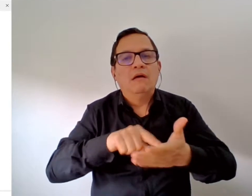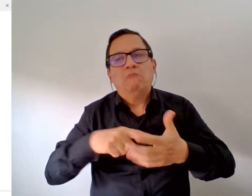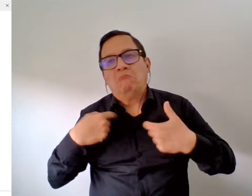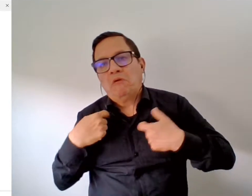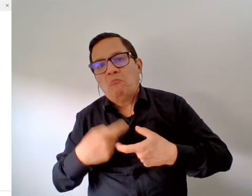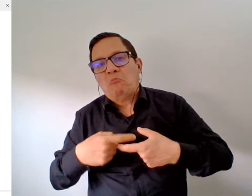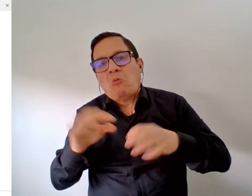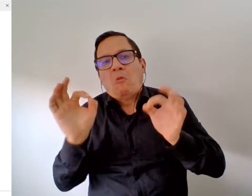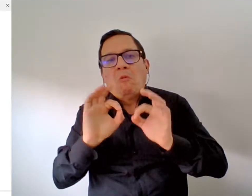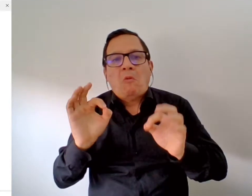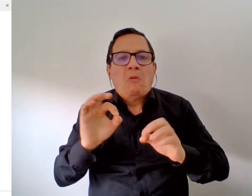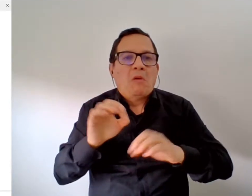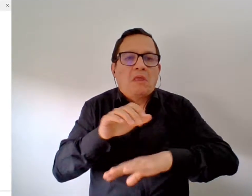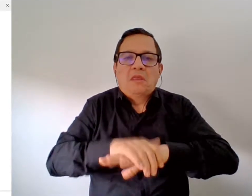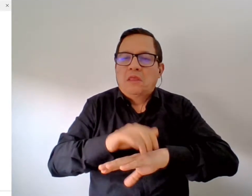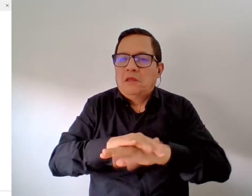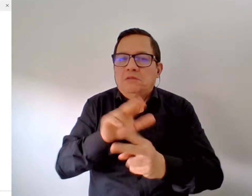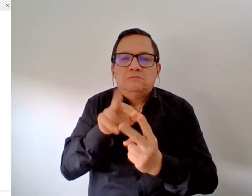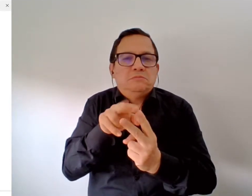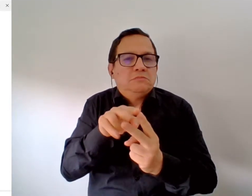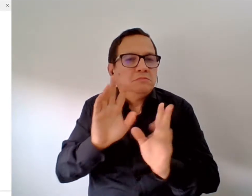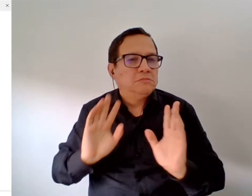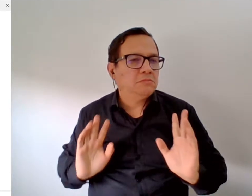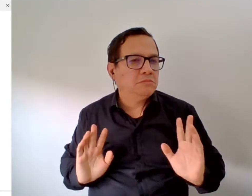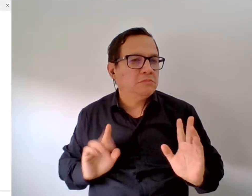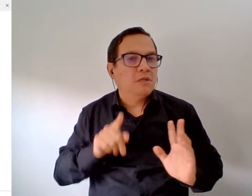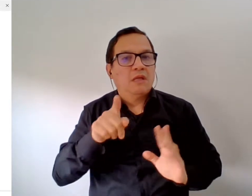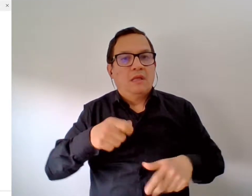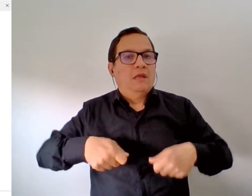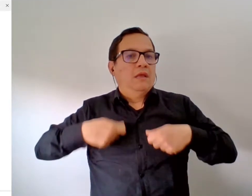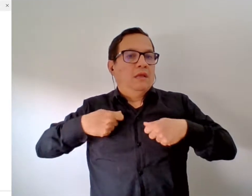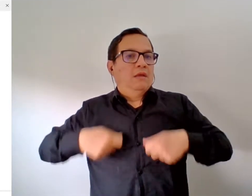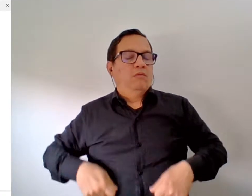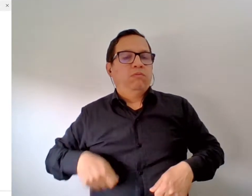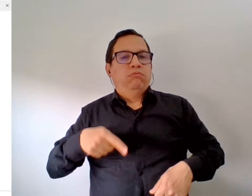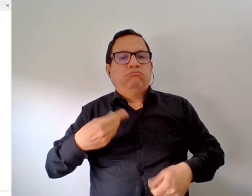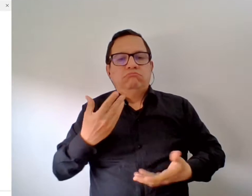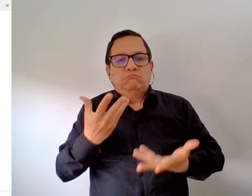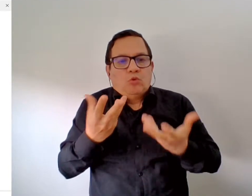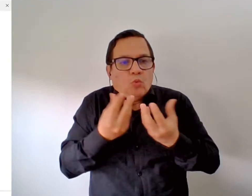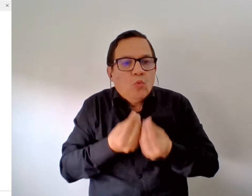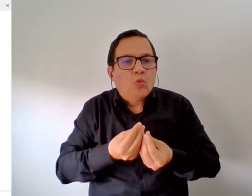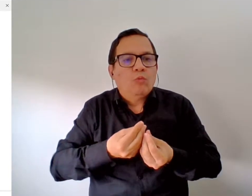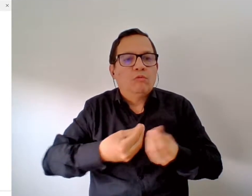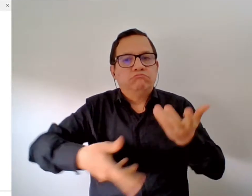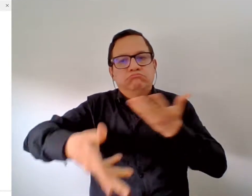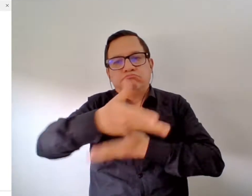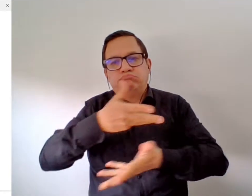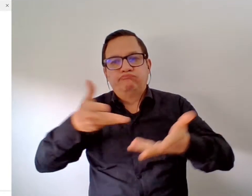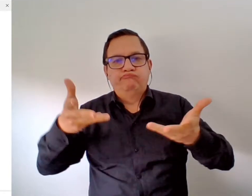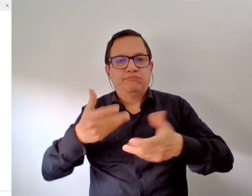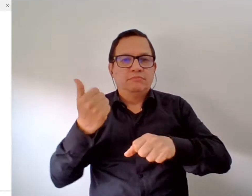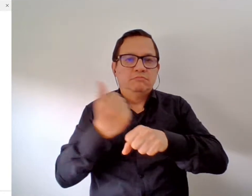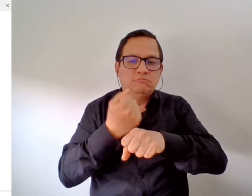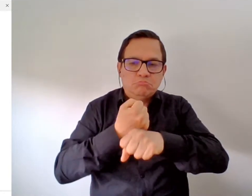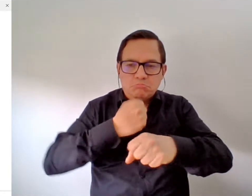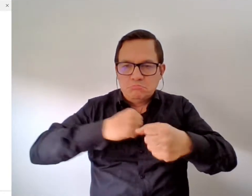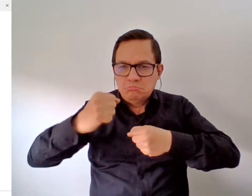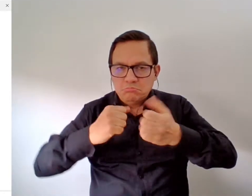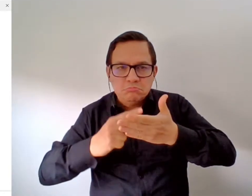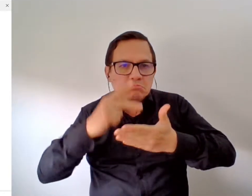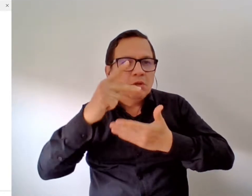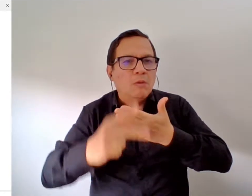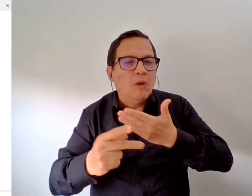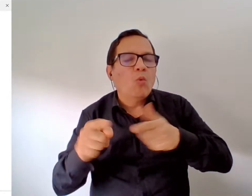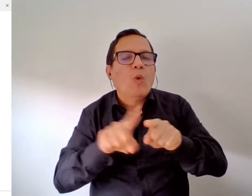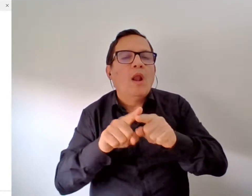Español o inglés. El rol que está desempeñando el grupo colaborativo en este proyecto es de